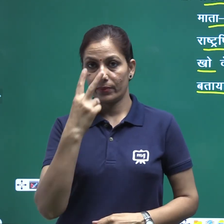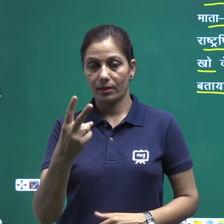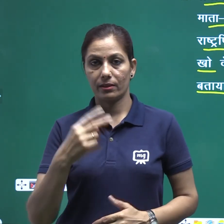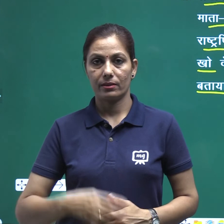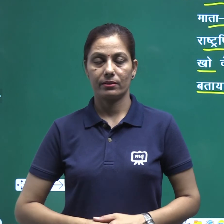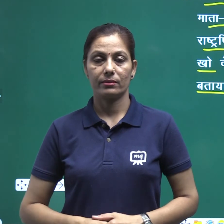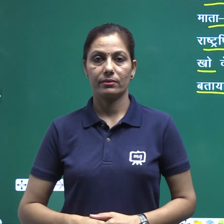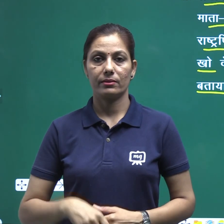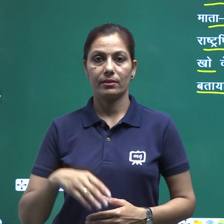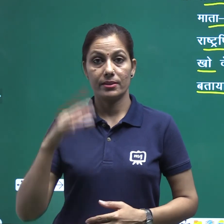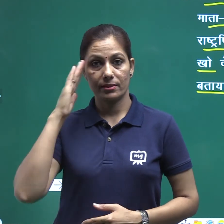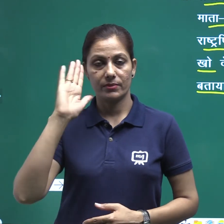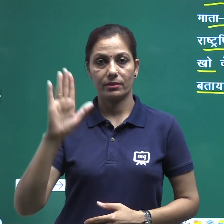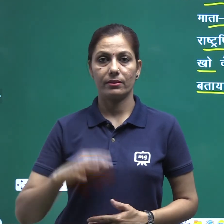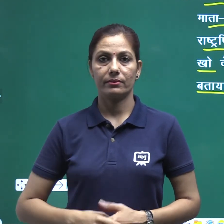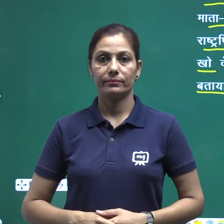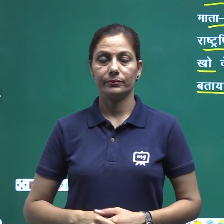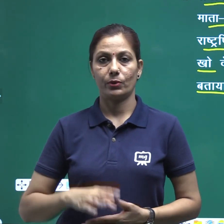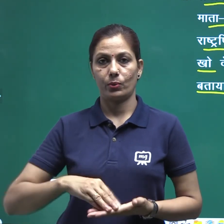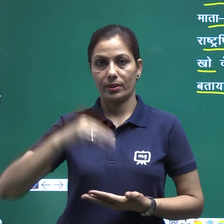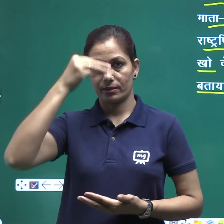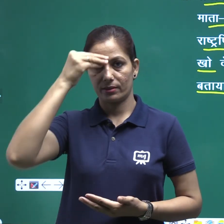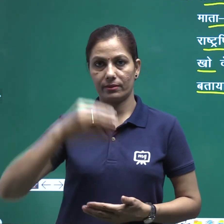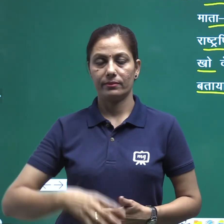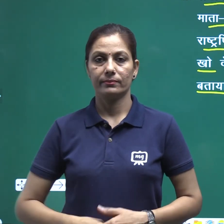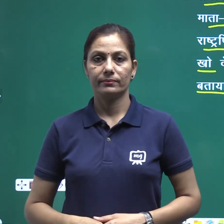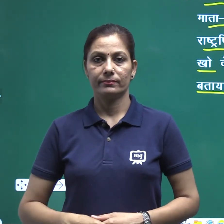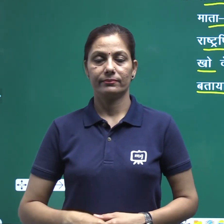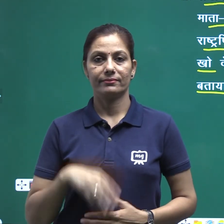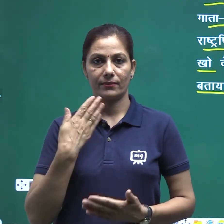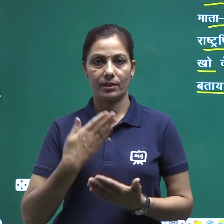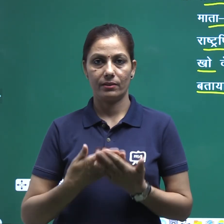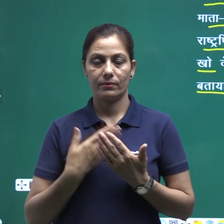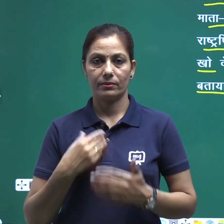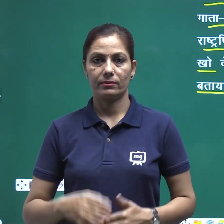समझें और याद करें। धन्यवाद।